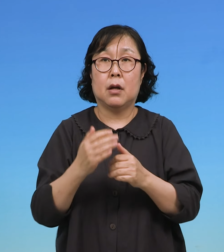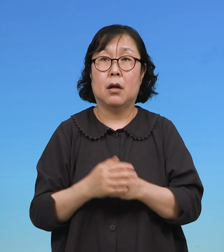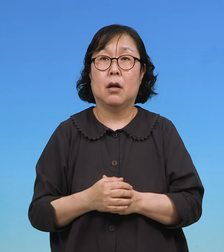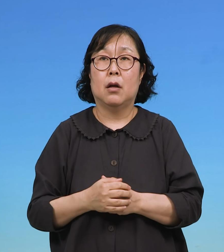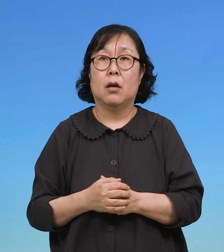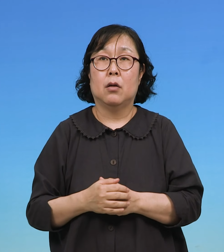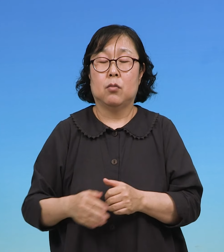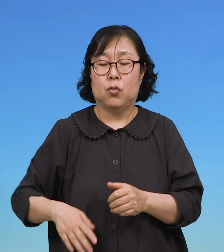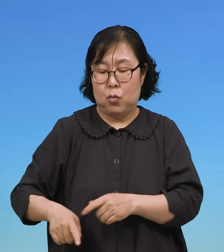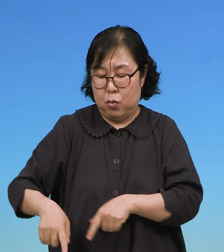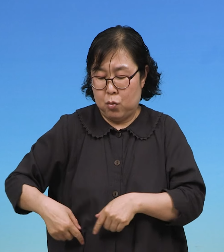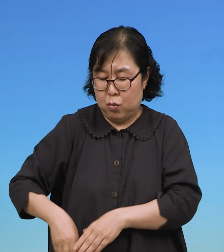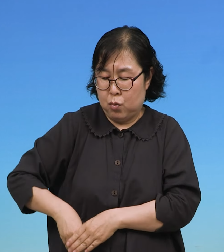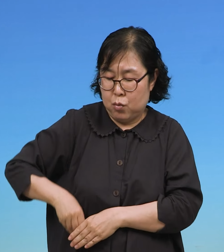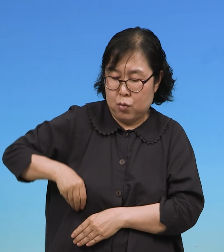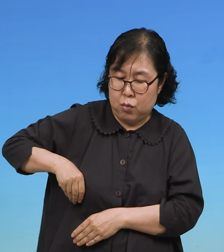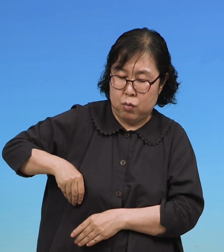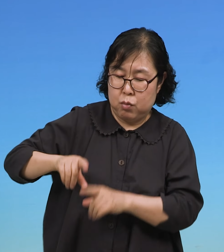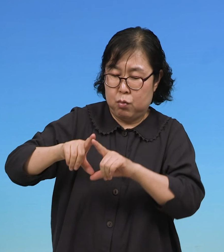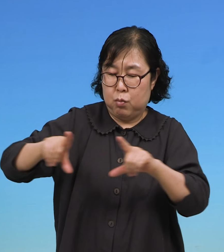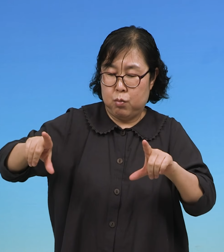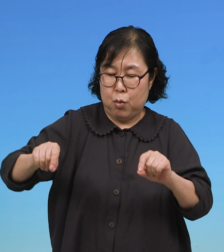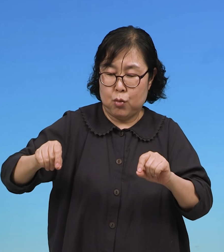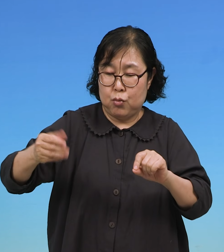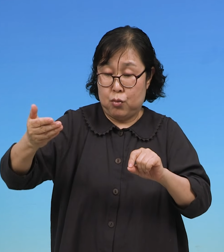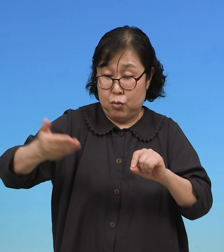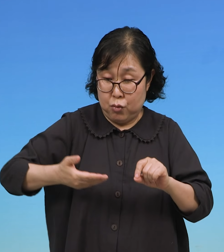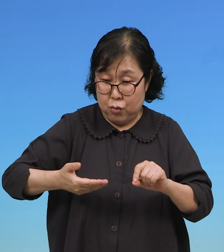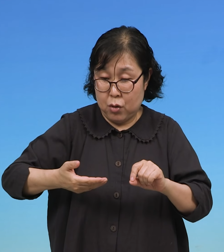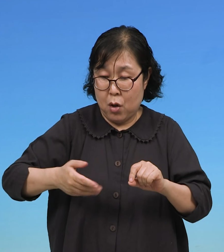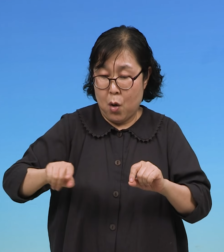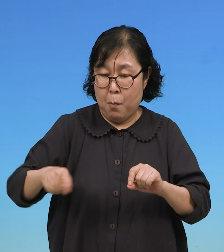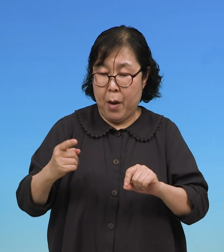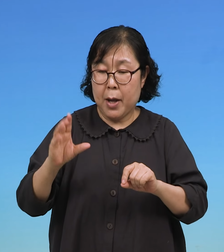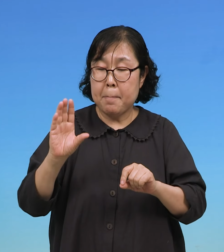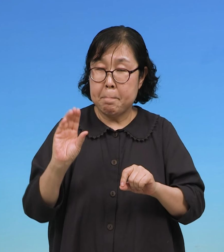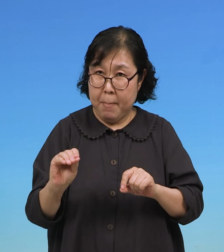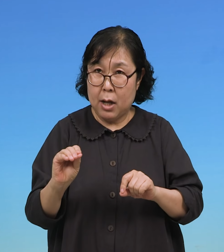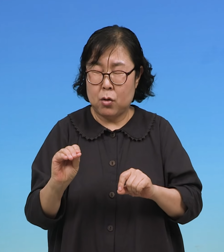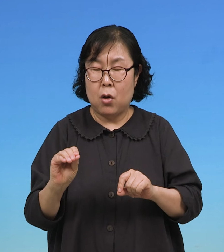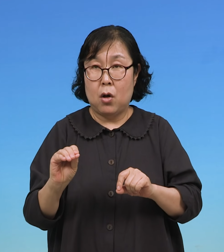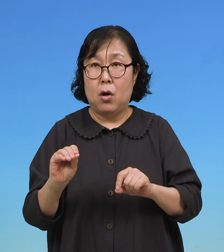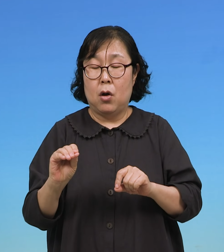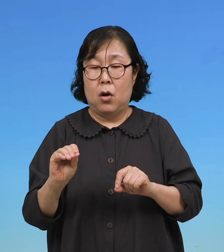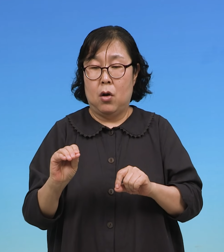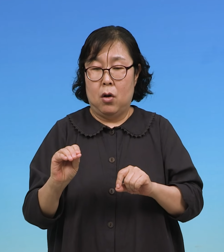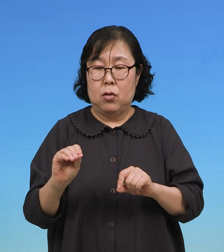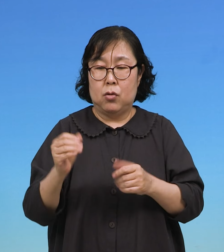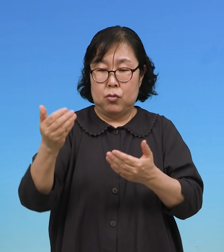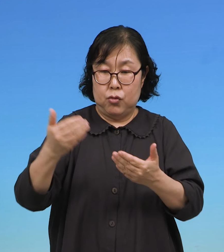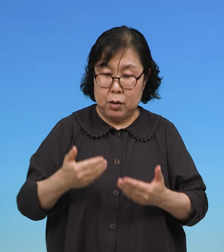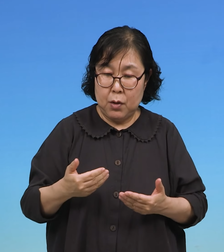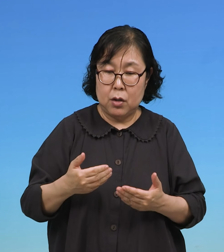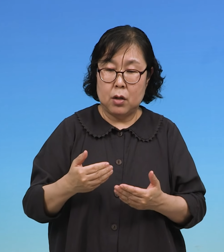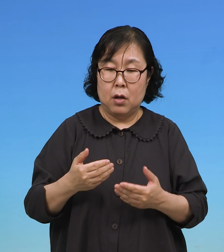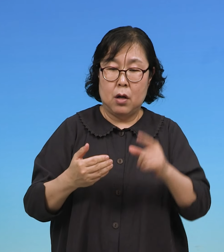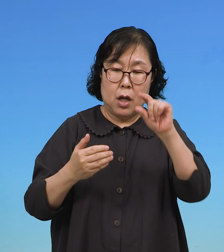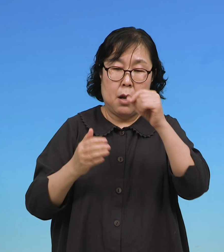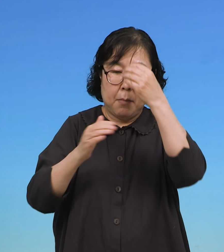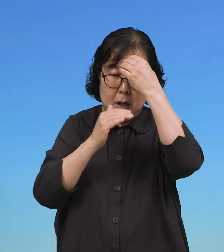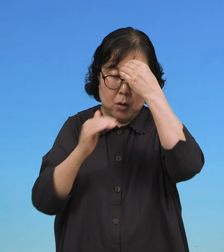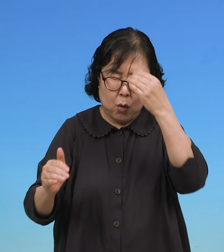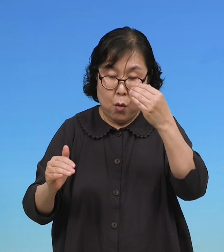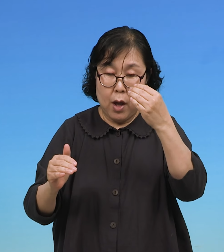뭘 하나 꺼내는데 100만 원이 들은 봉투를 꺼내면서 일만수도 파송도 29교회를 위해서 써달라는